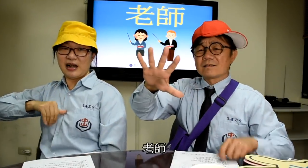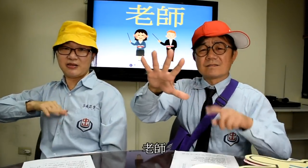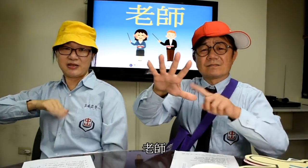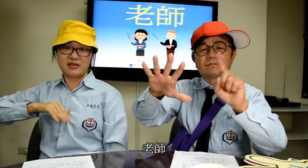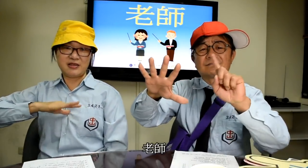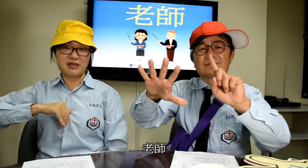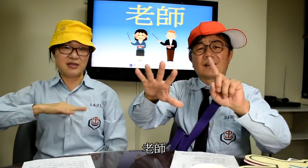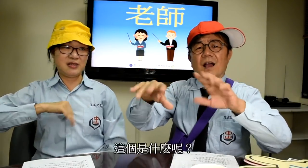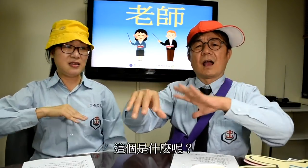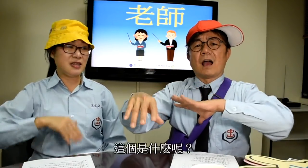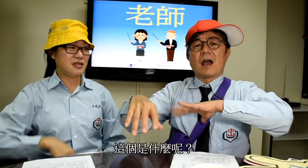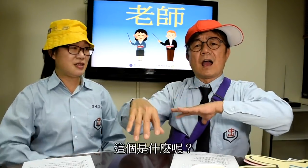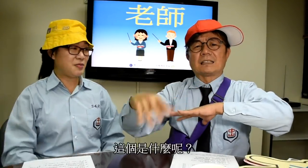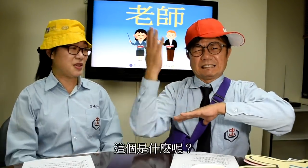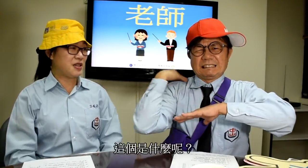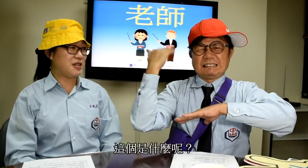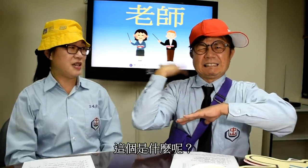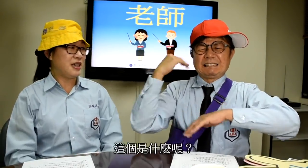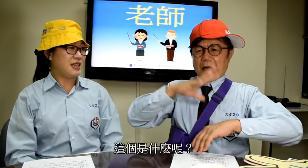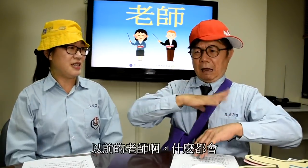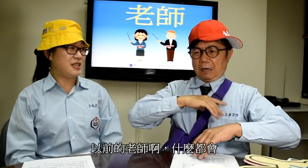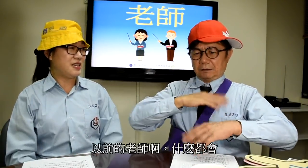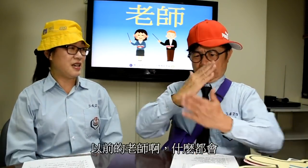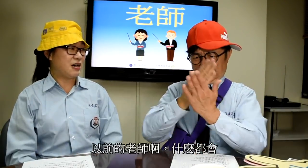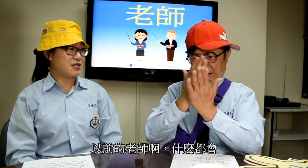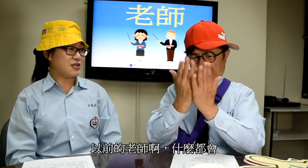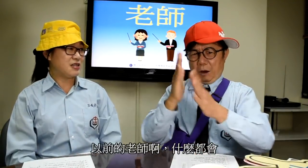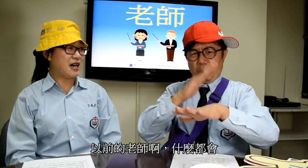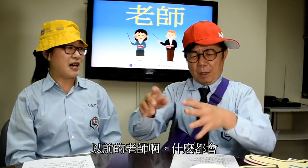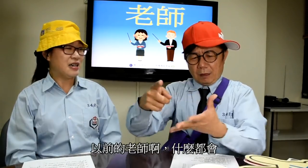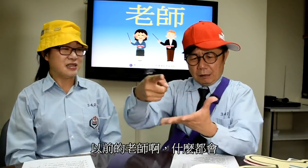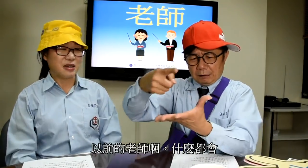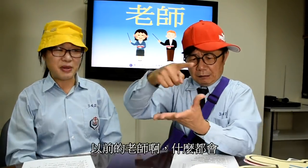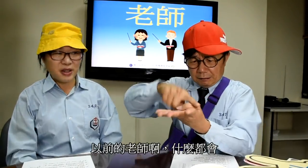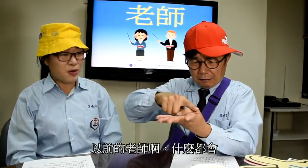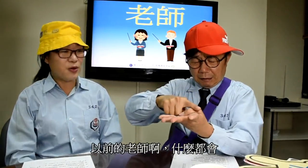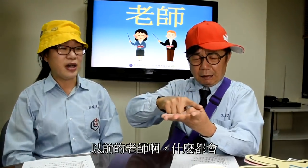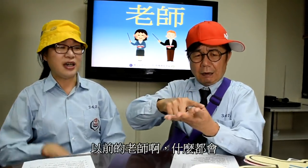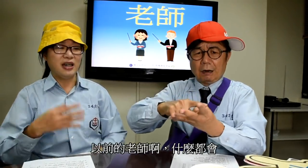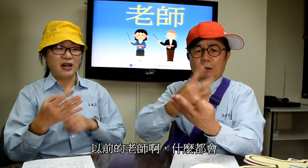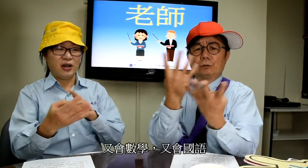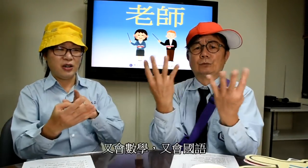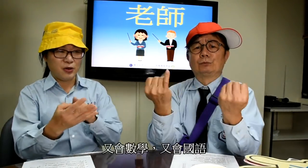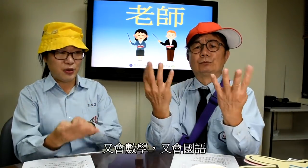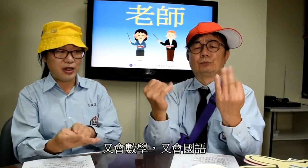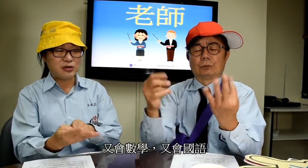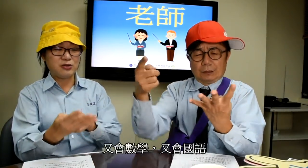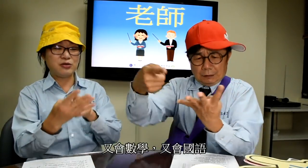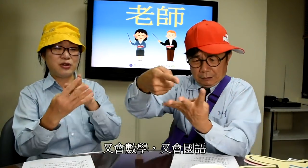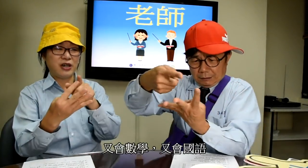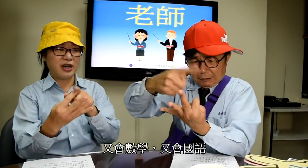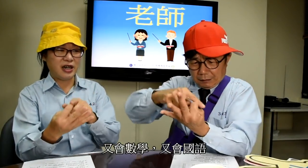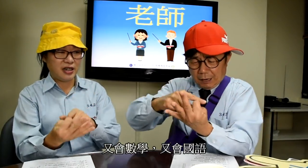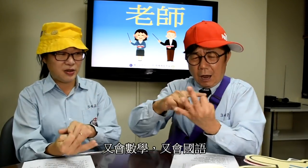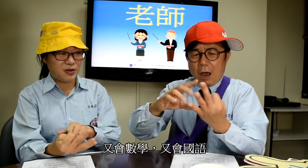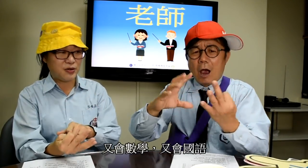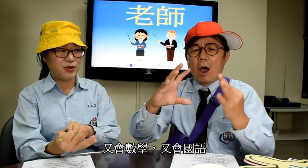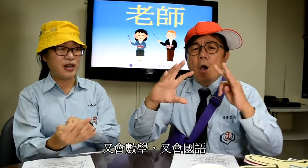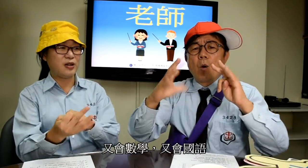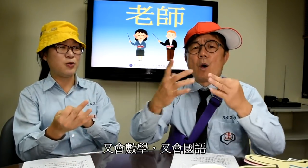师，这个是什么呢？以前的老师啊，什么都会。又会数学，又会国